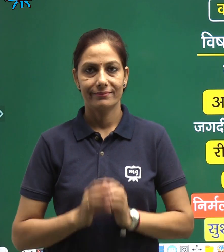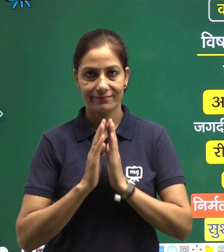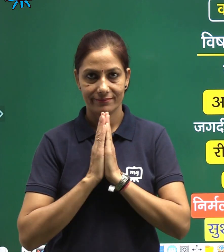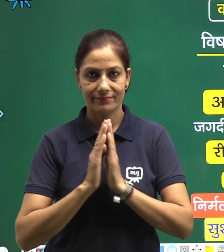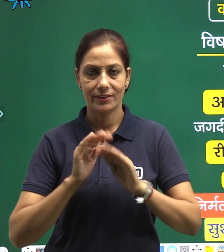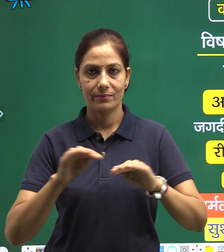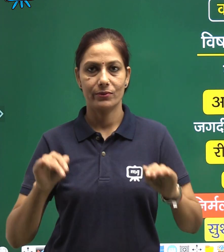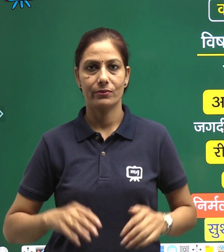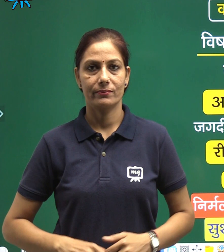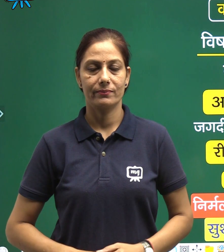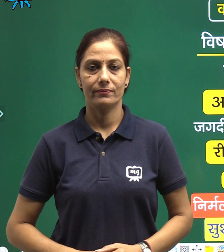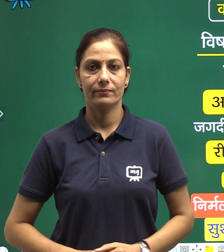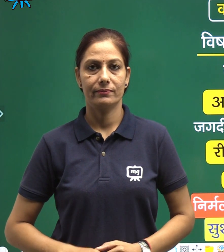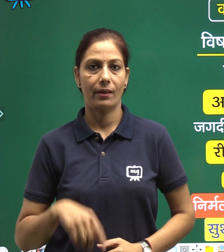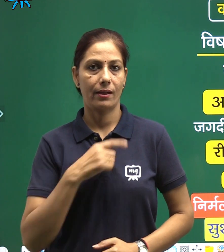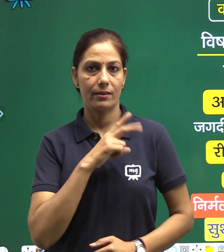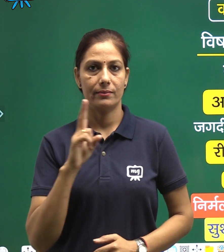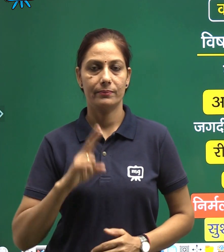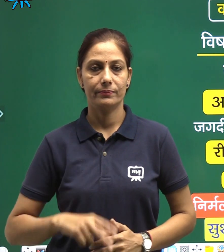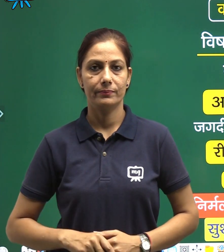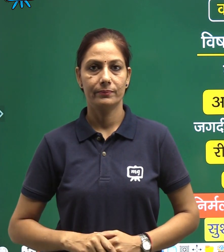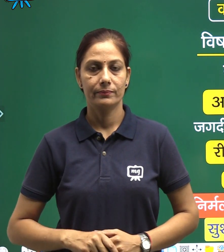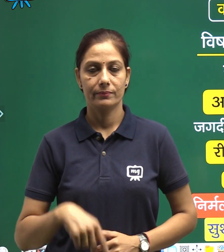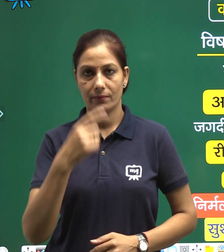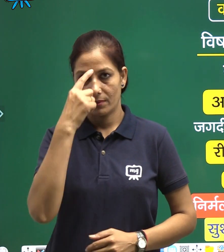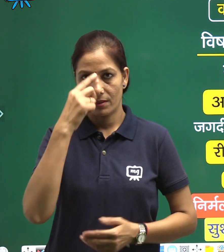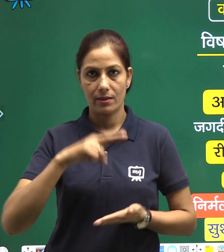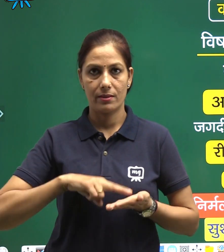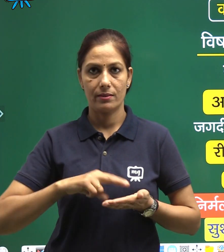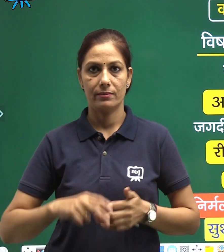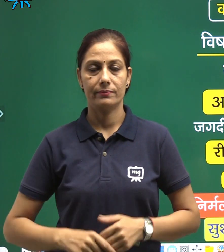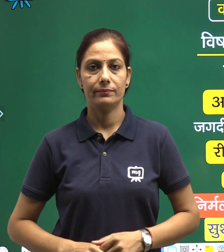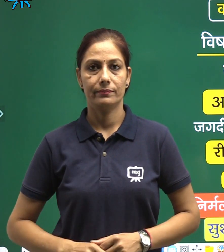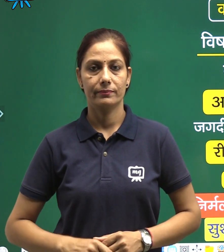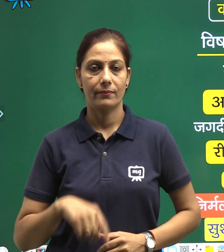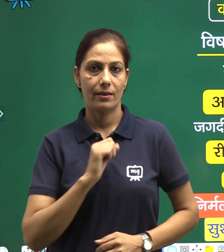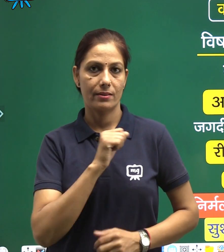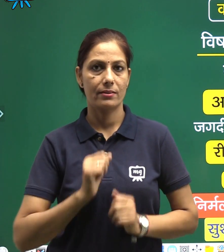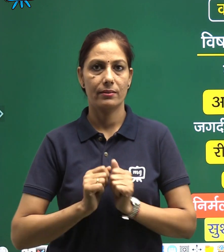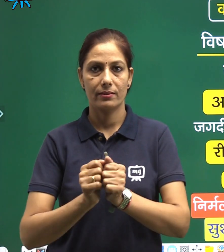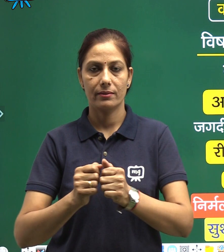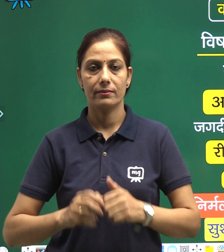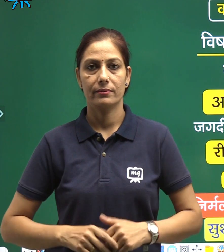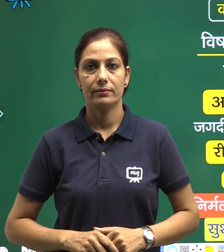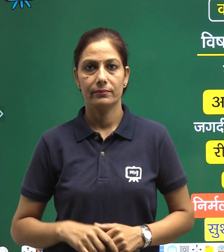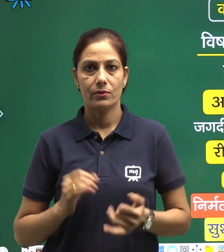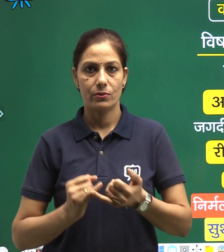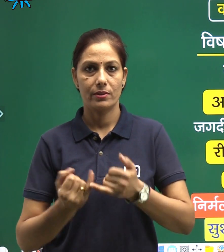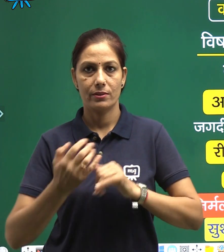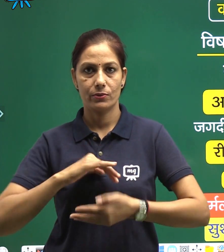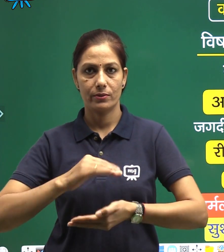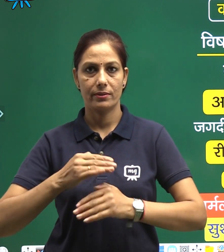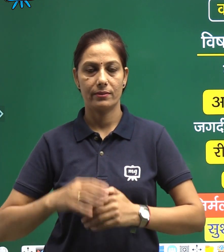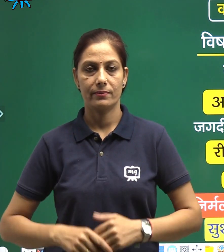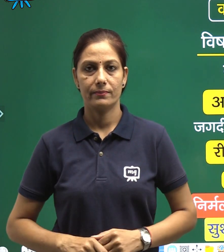नमस्कार बच्चों, मेरा नाम निर्मल कुमार गुप्ता। मेरे साथ हैं सुशीला